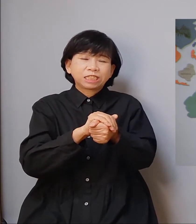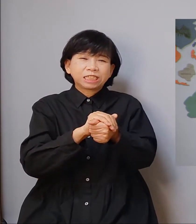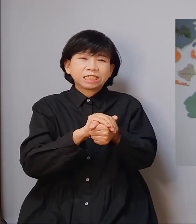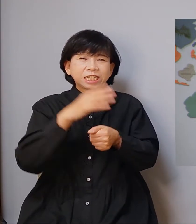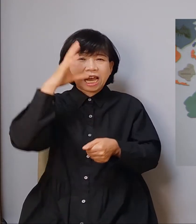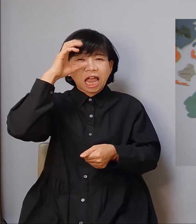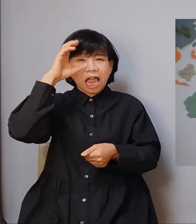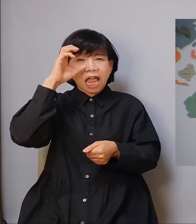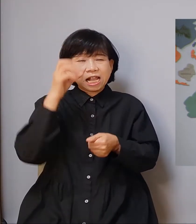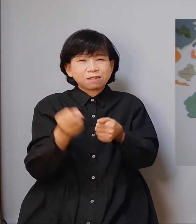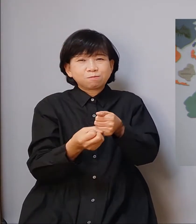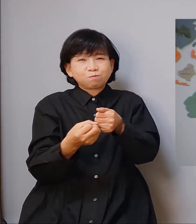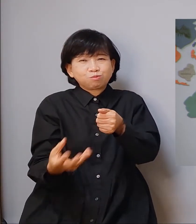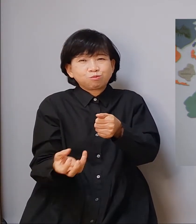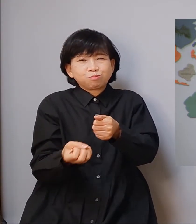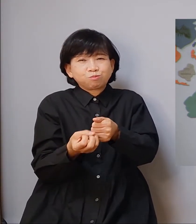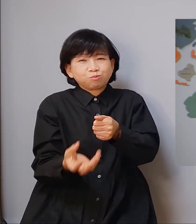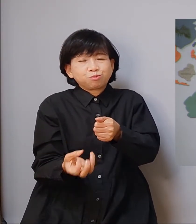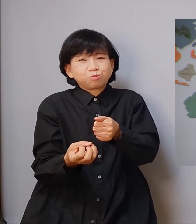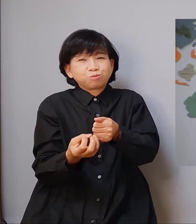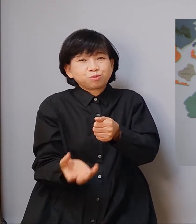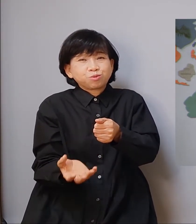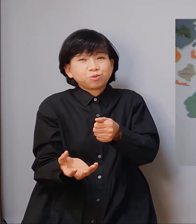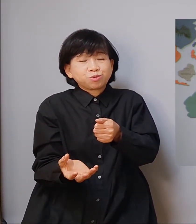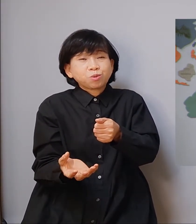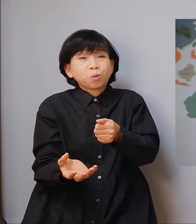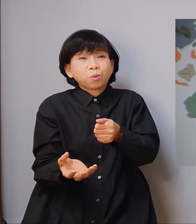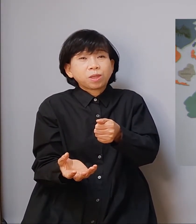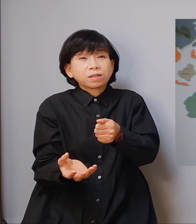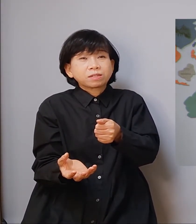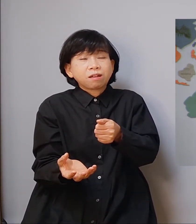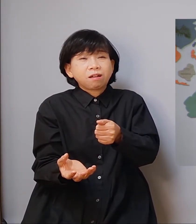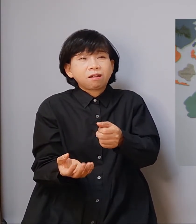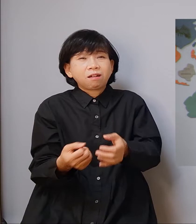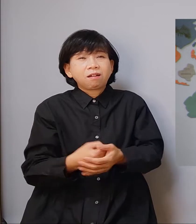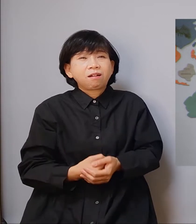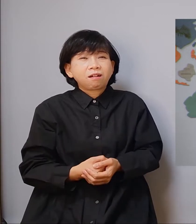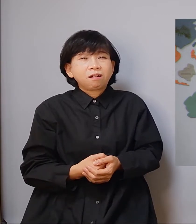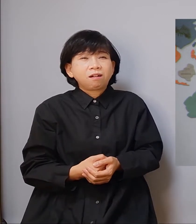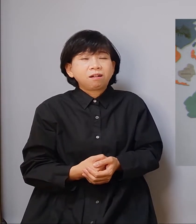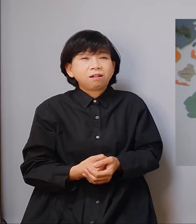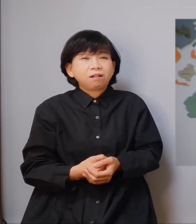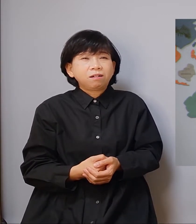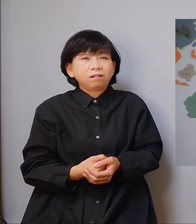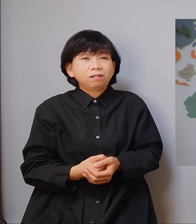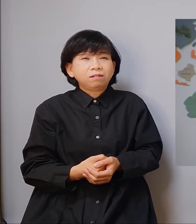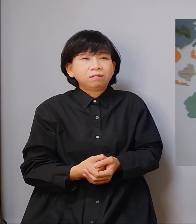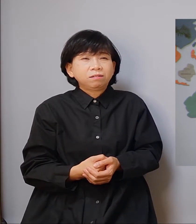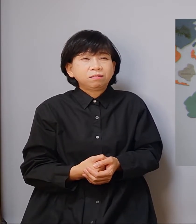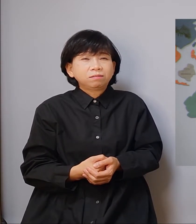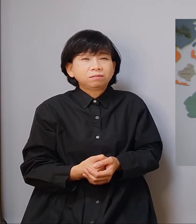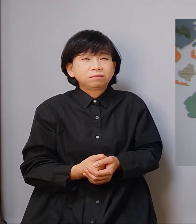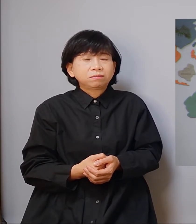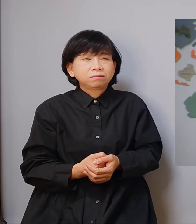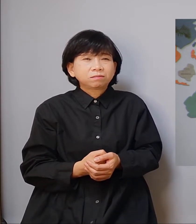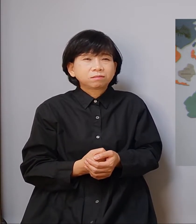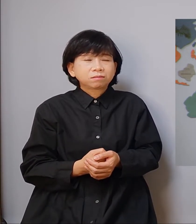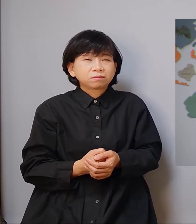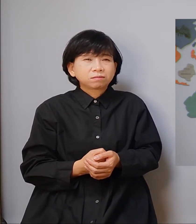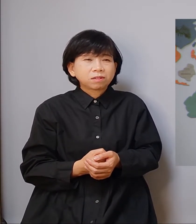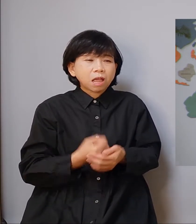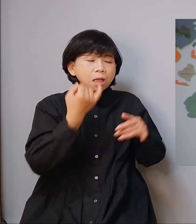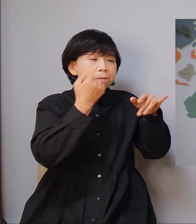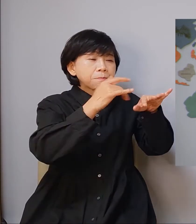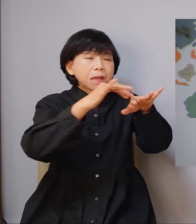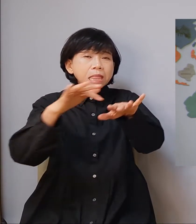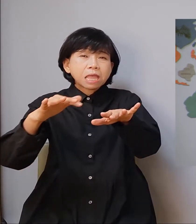뒤에 어떤 이유인지 몰라도 이런 경우가 있답니다. 방향 감각을 잃어서 바다